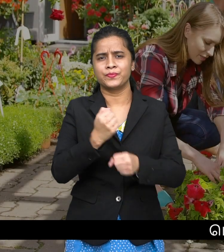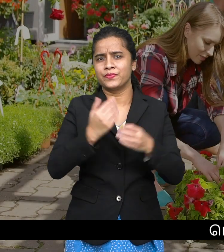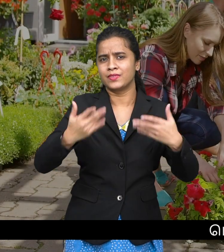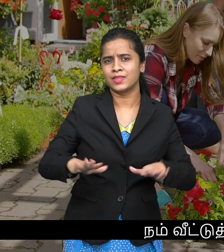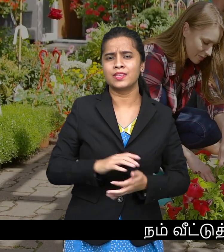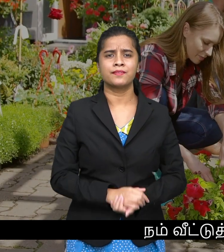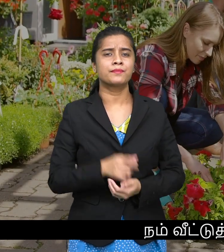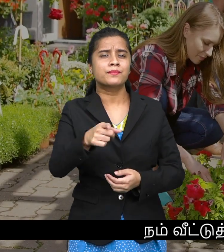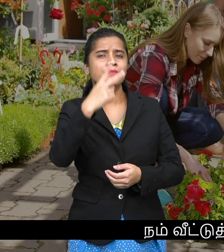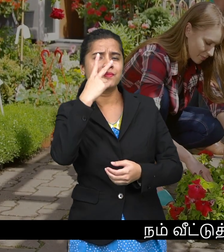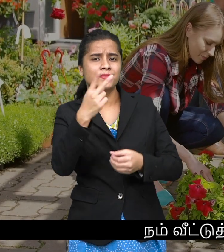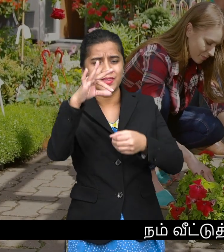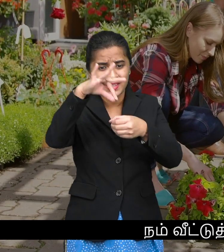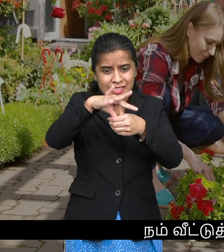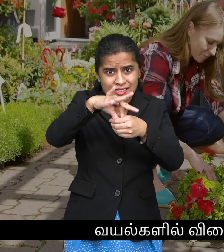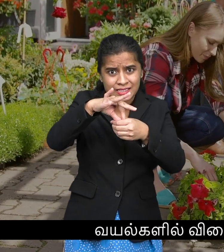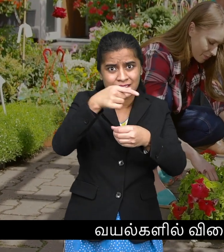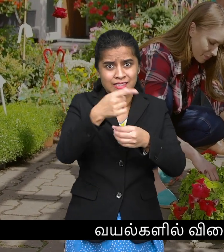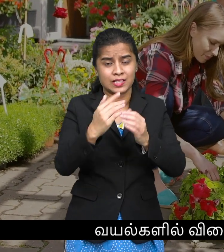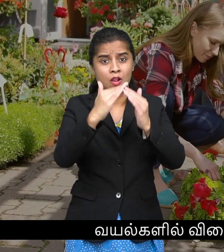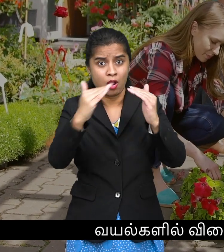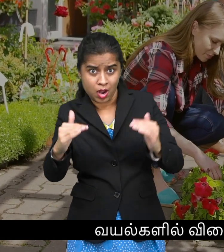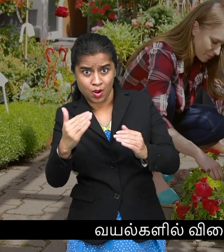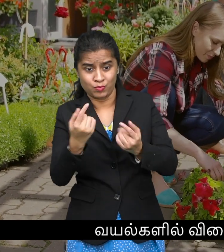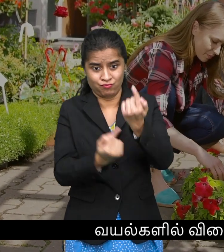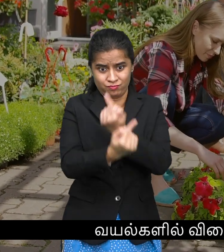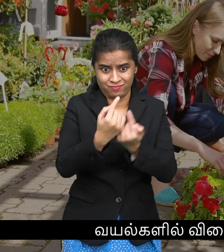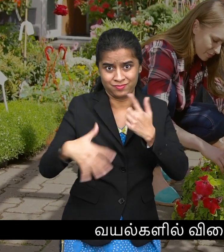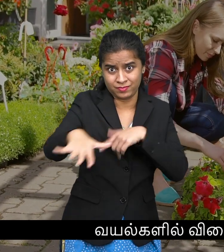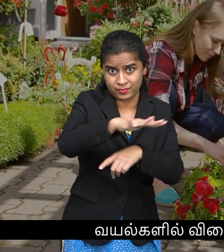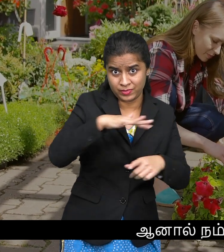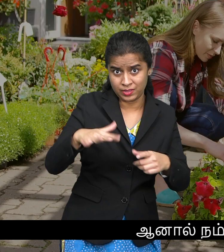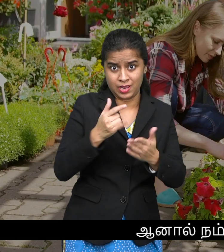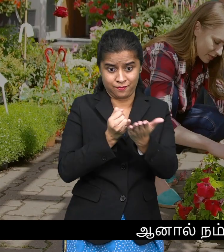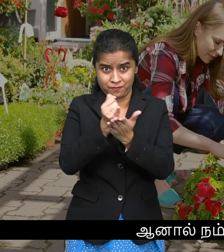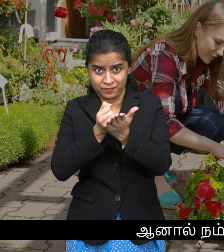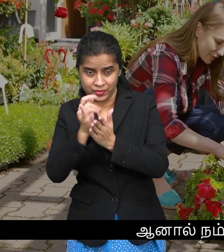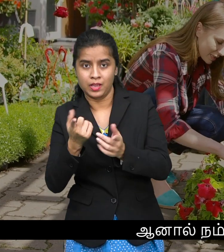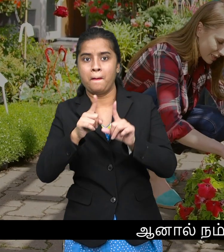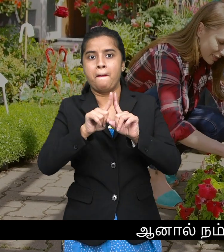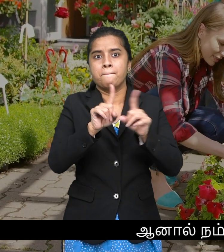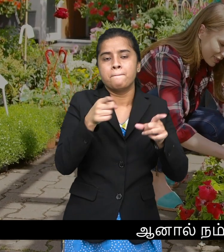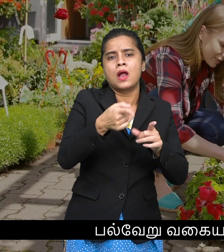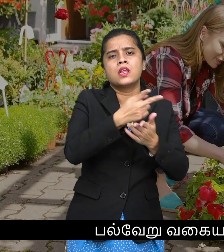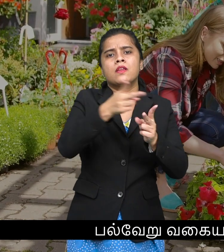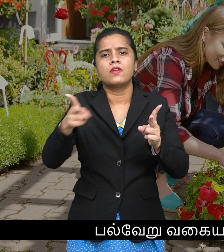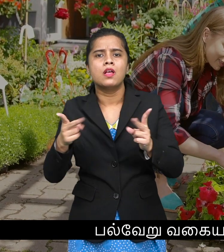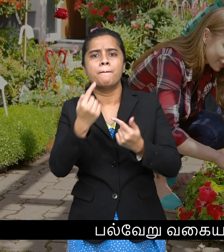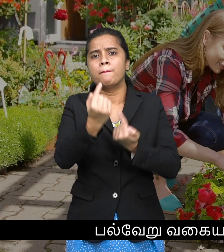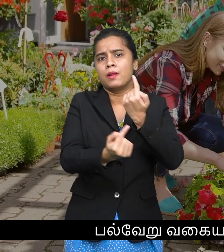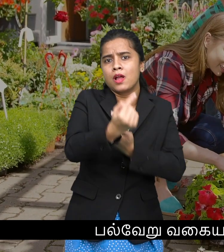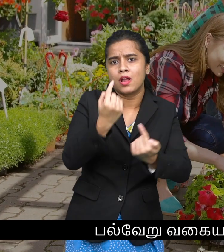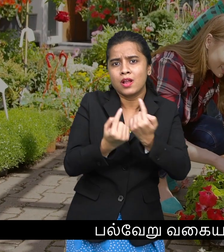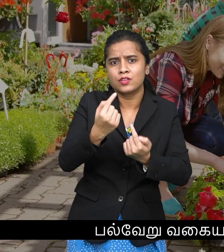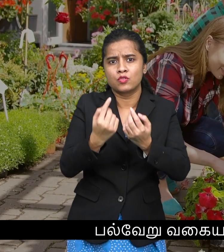பொதுவாக நம் வீட்டு தோட்டம் மற்றும் வயல்களில் விதைகளை விதைக்கிறோம். ஆனால் நம் சுற்றுப்புறங்களில் பல்வேறு